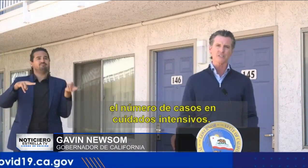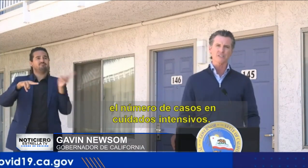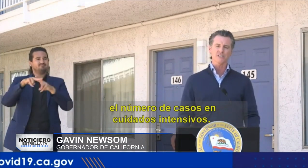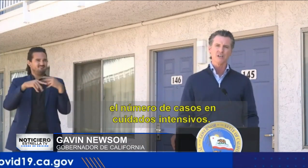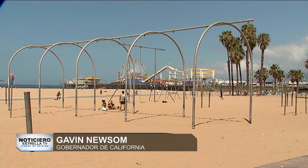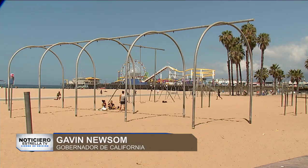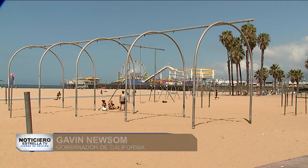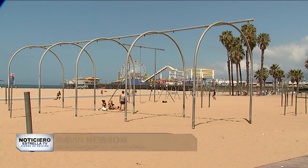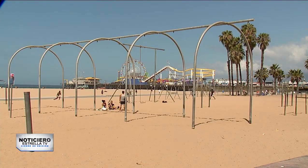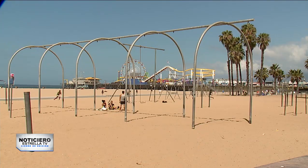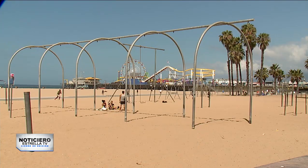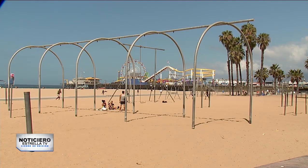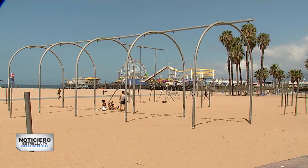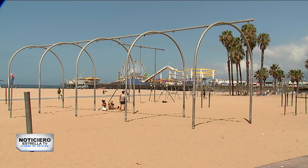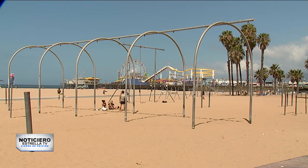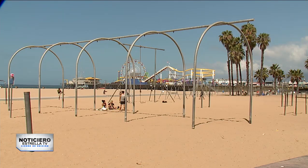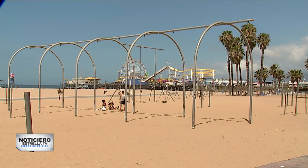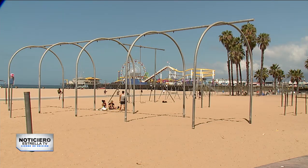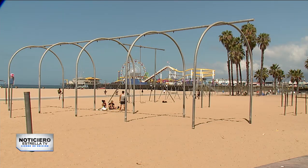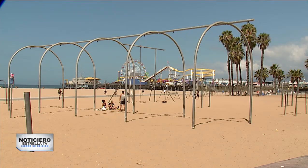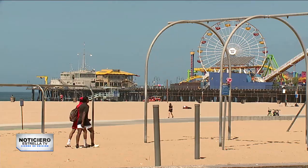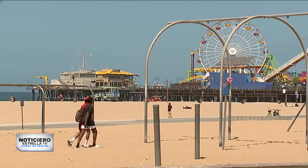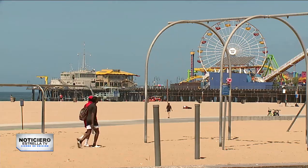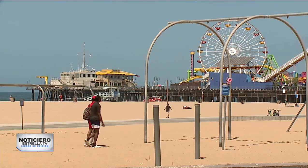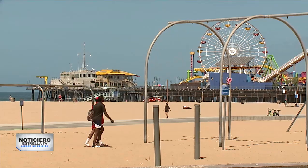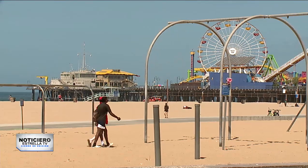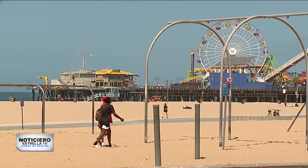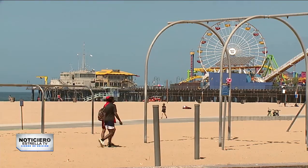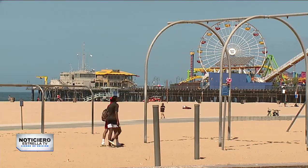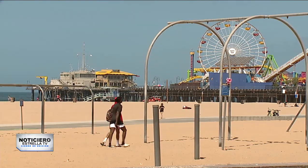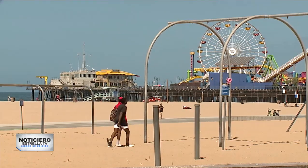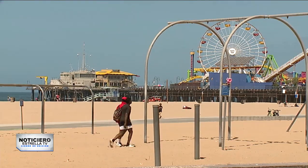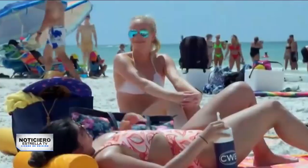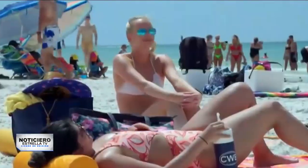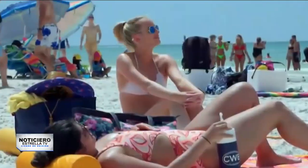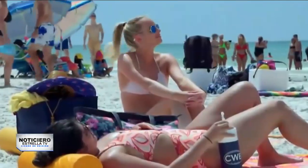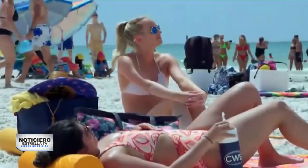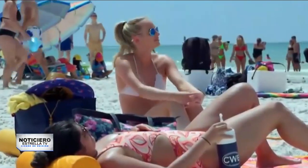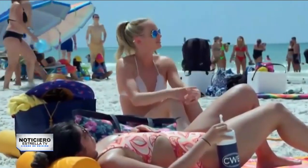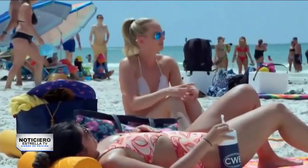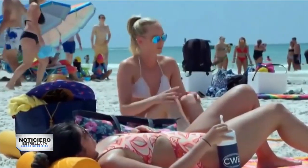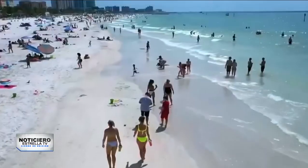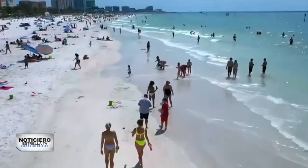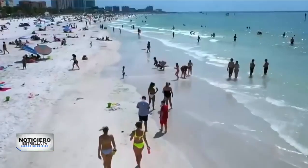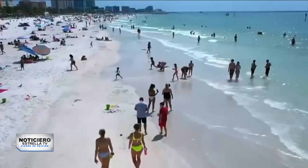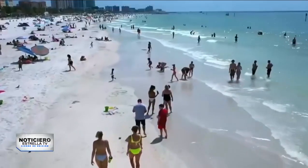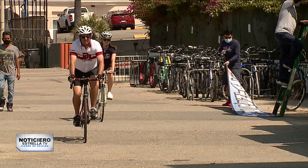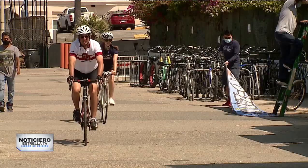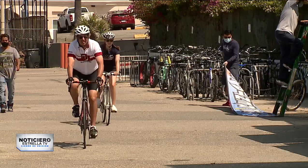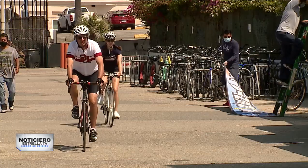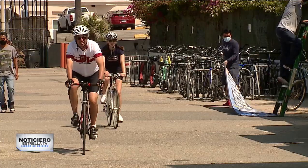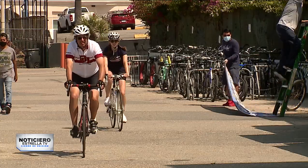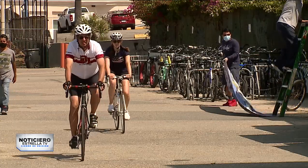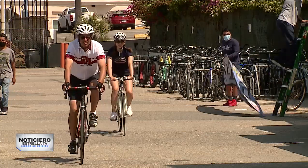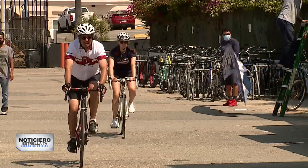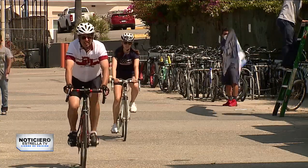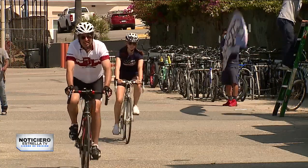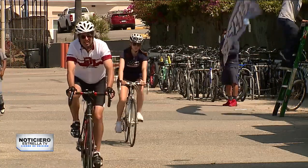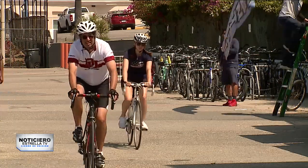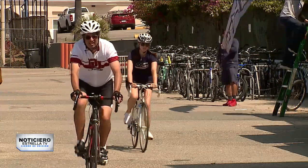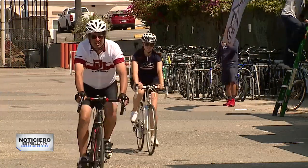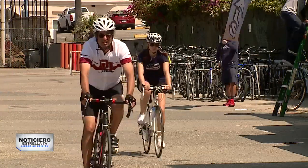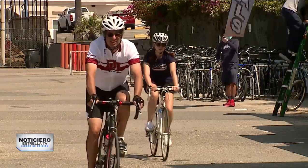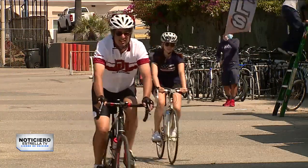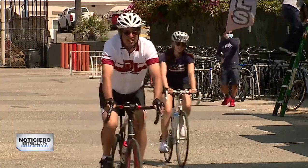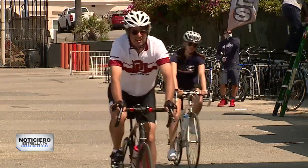jones es por eso que autoridades locales están cerrando nuevamente las playas los muelles y las vías de ciclismo